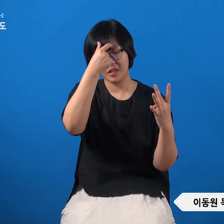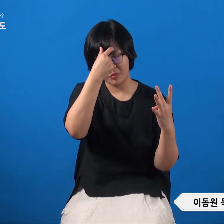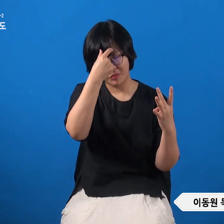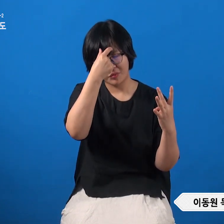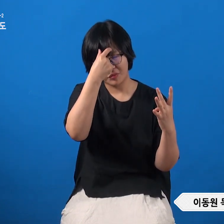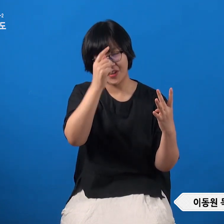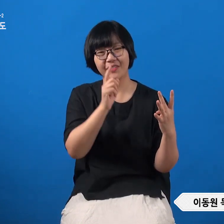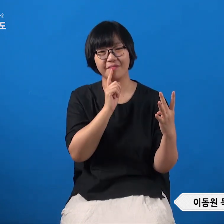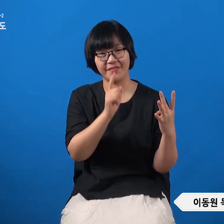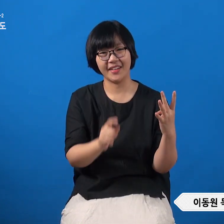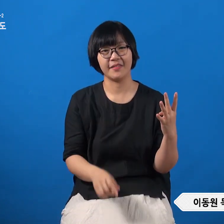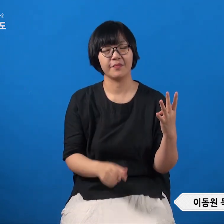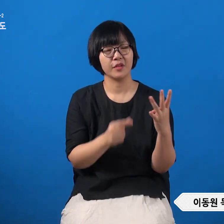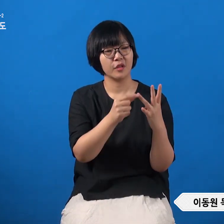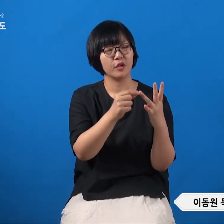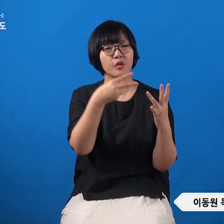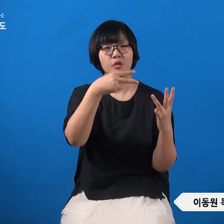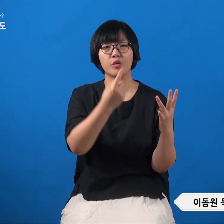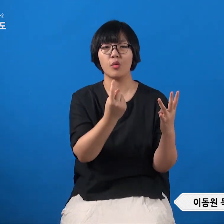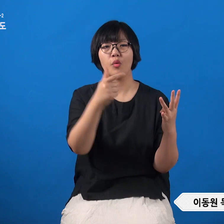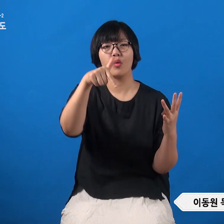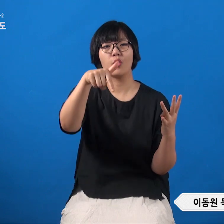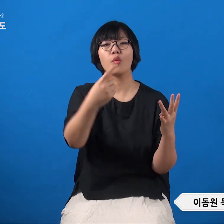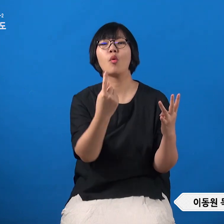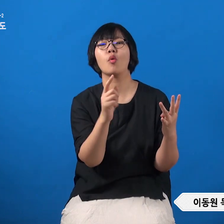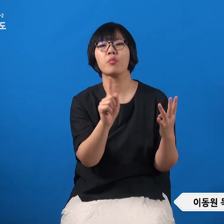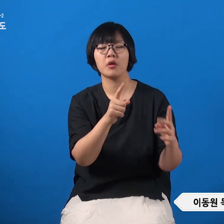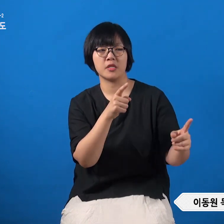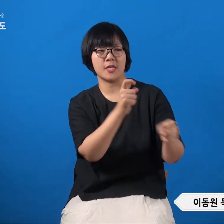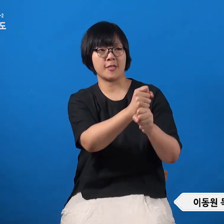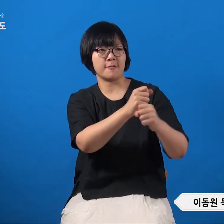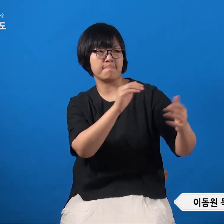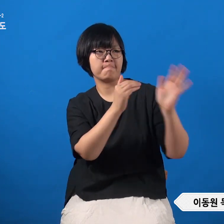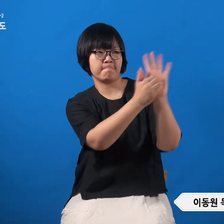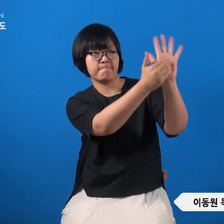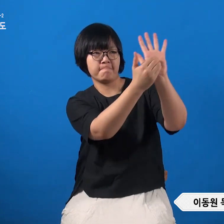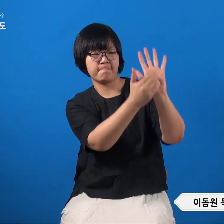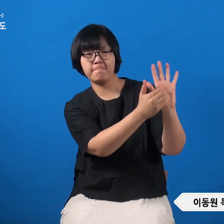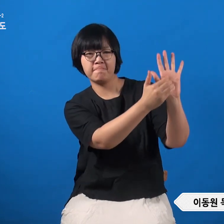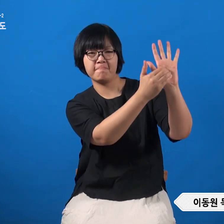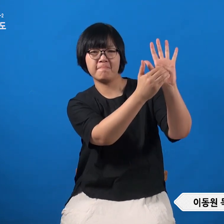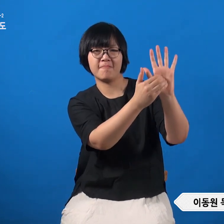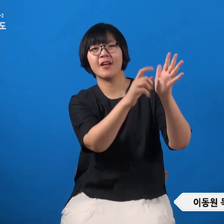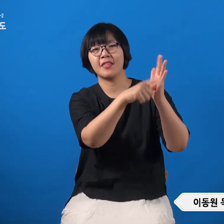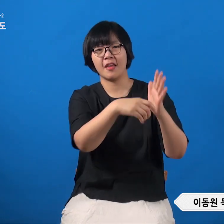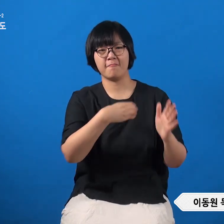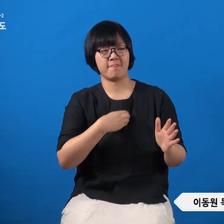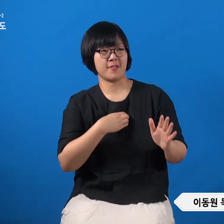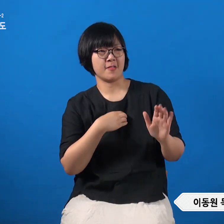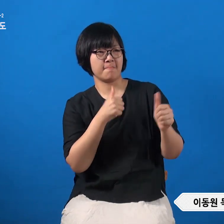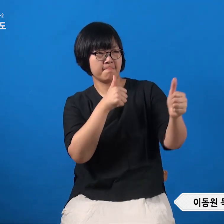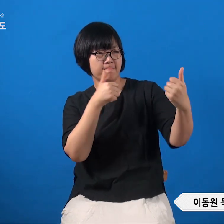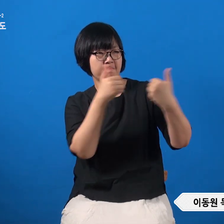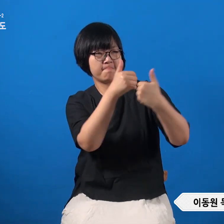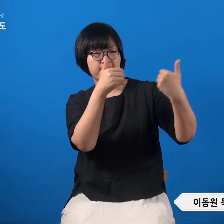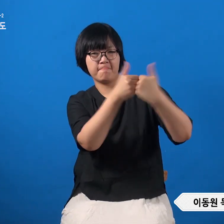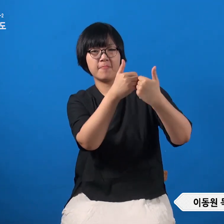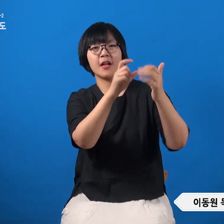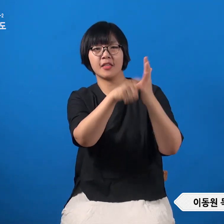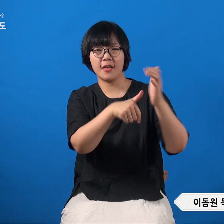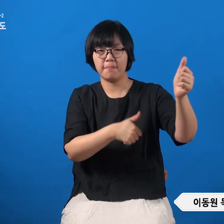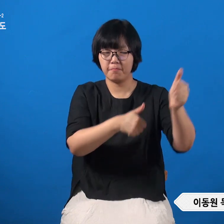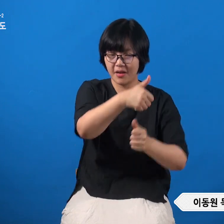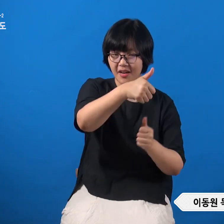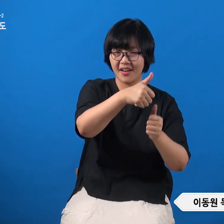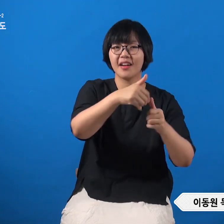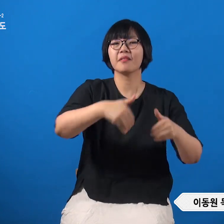기도의 요청. 도고라는 것은 누군가를 대적해야 할 위기의 상황, 그 상황을 돌파해야 할 그런 필요가